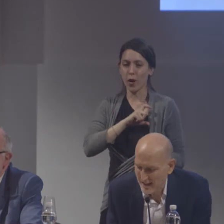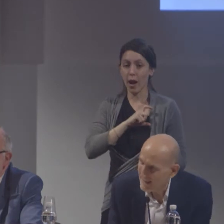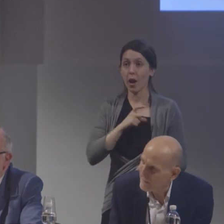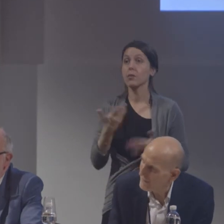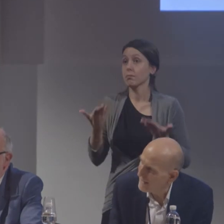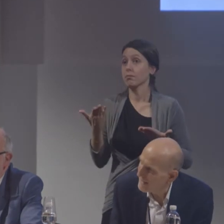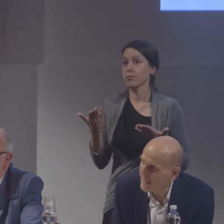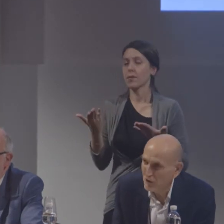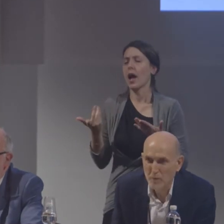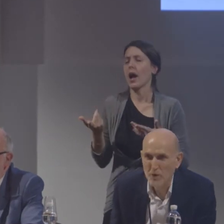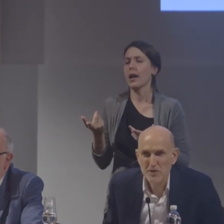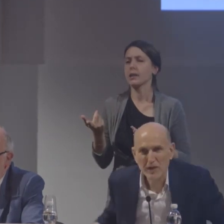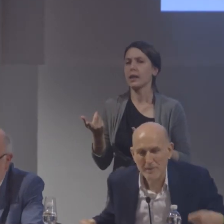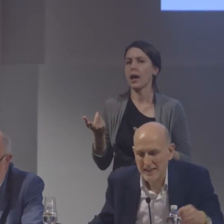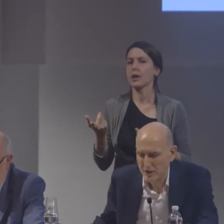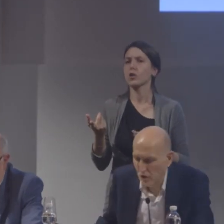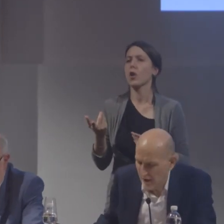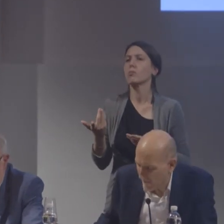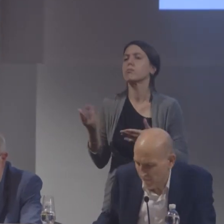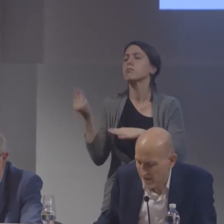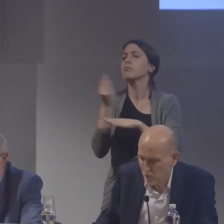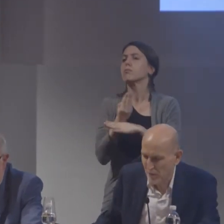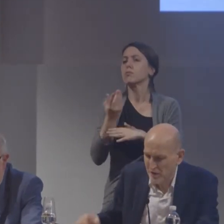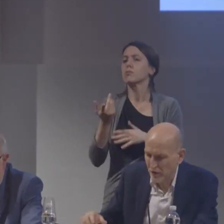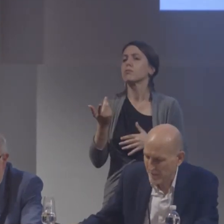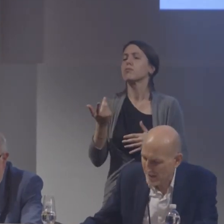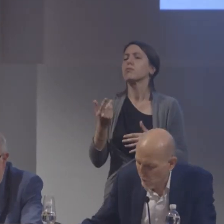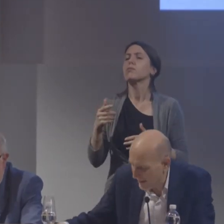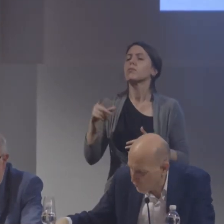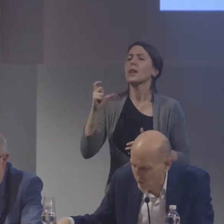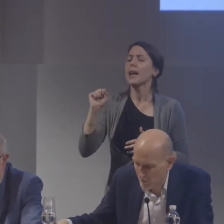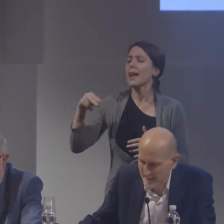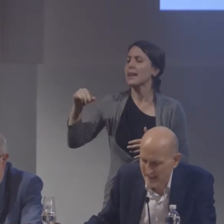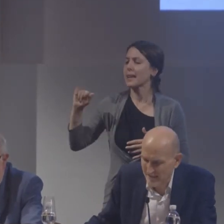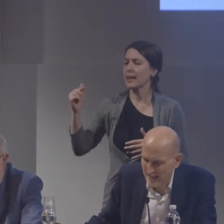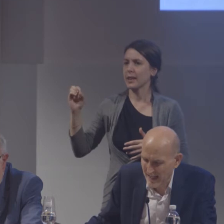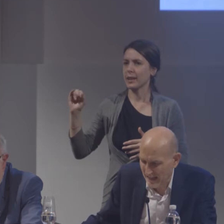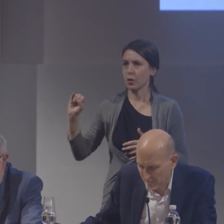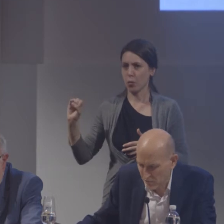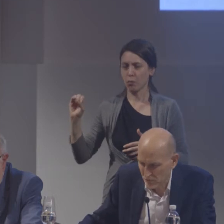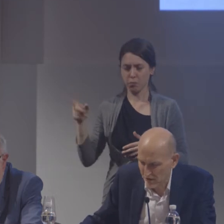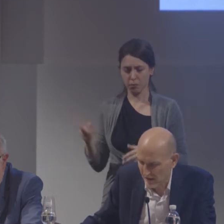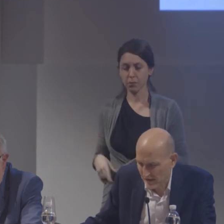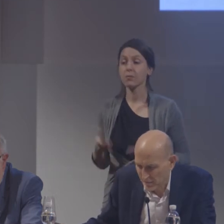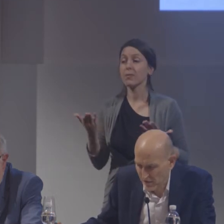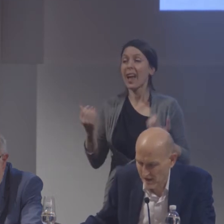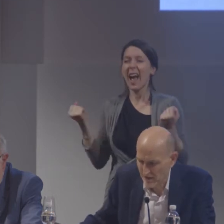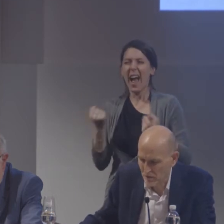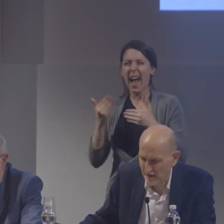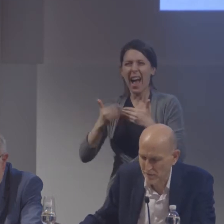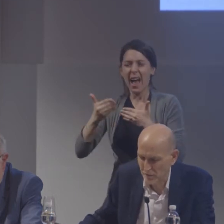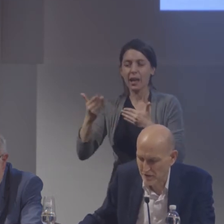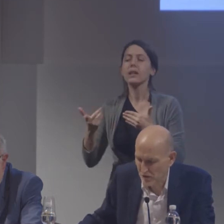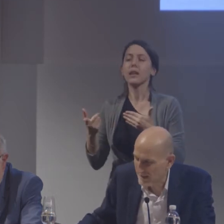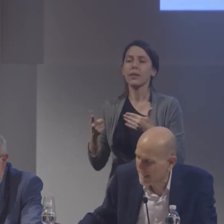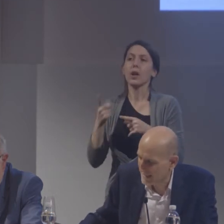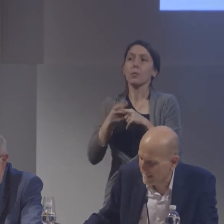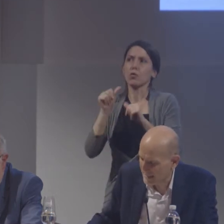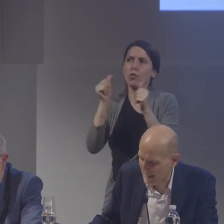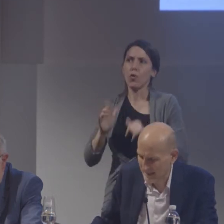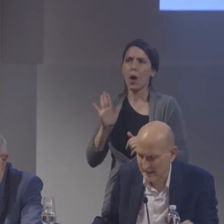ora viene diretto da Maurizio Caminito, viene presieduto da Maurizio Caminito, ma in tutte queste attività appunto, e poi la sua